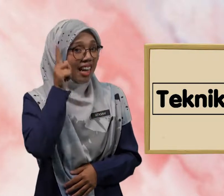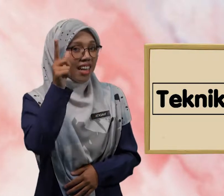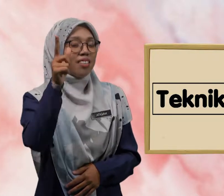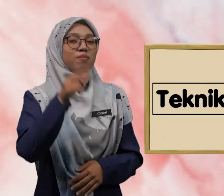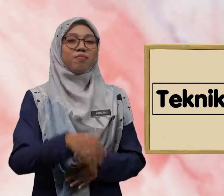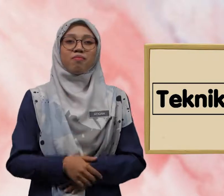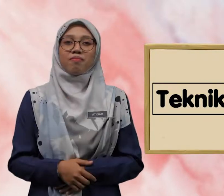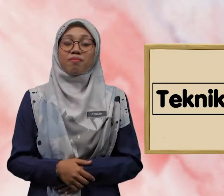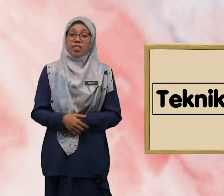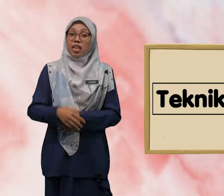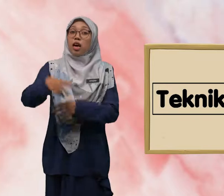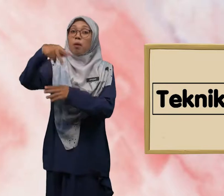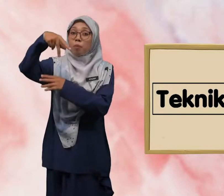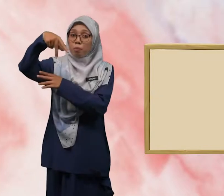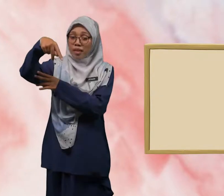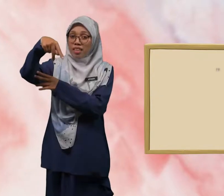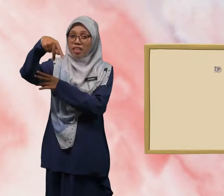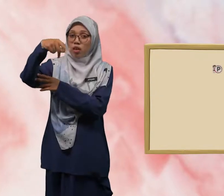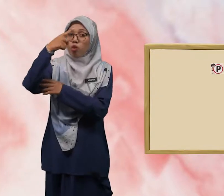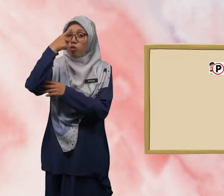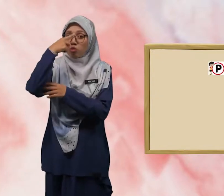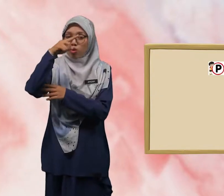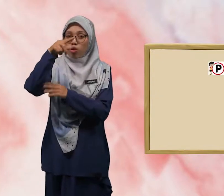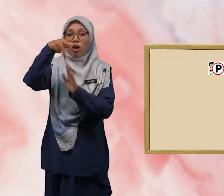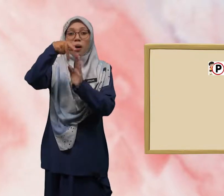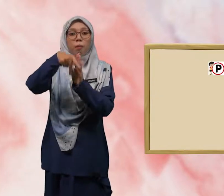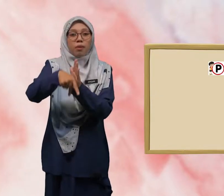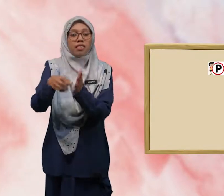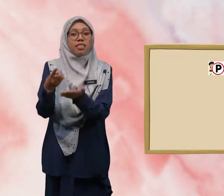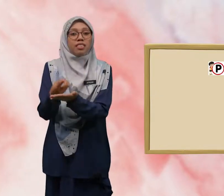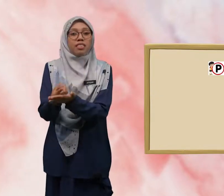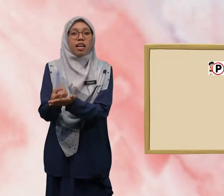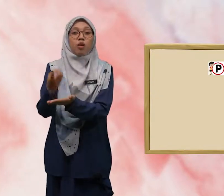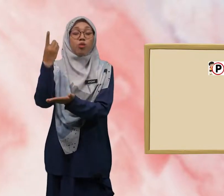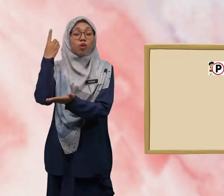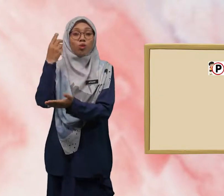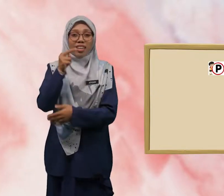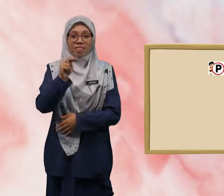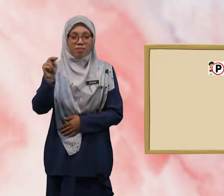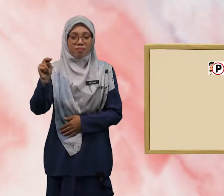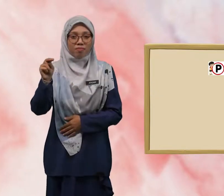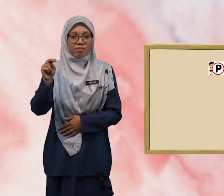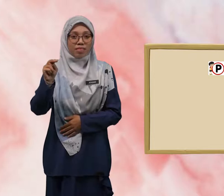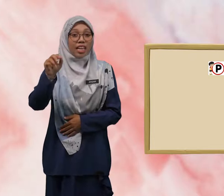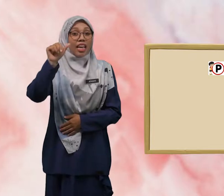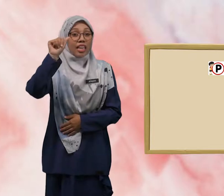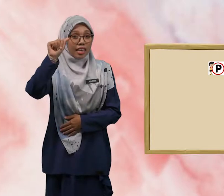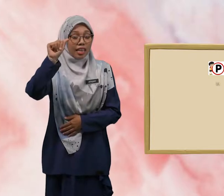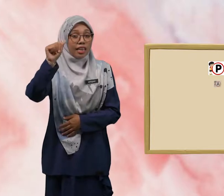lihat halo Pi untuk pendahuluan Hei